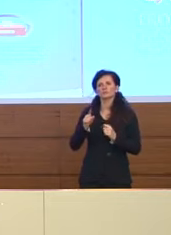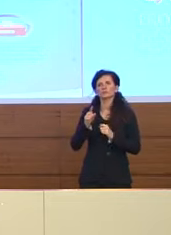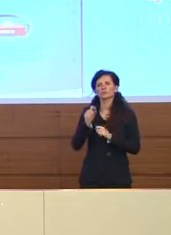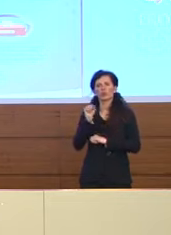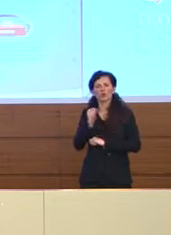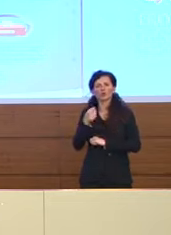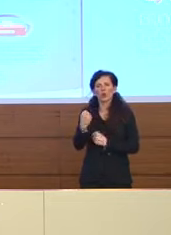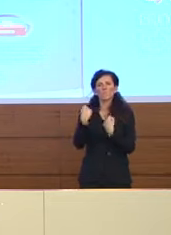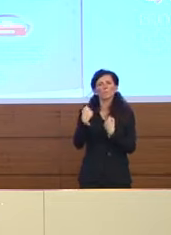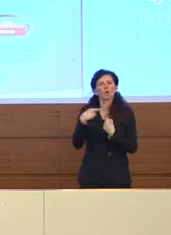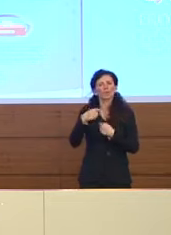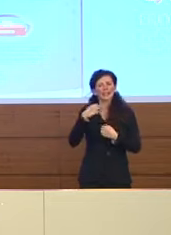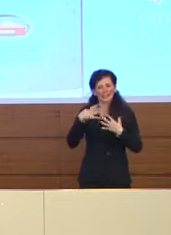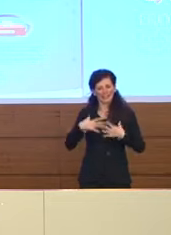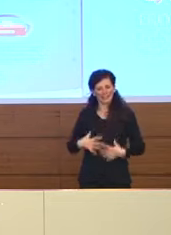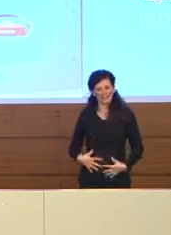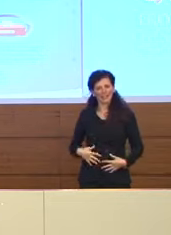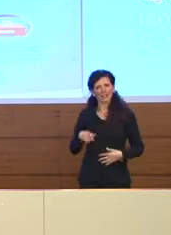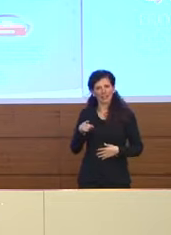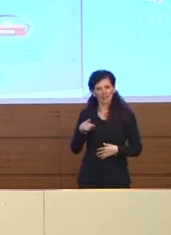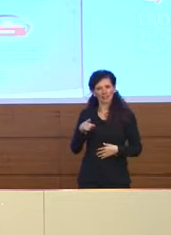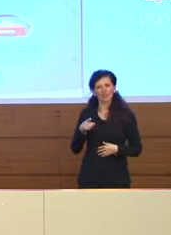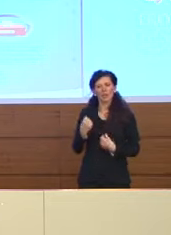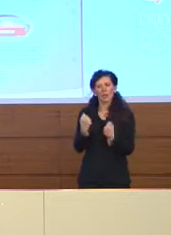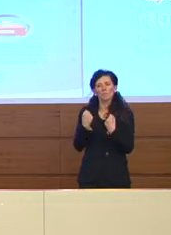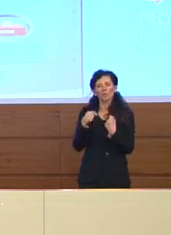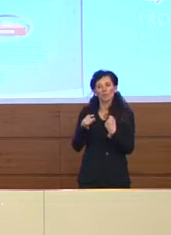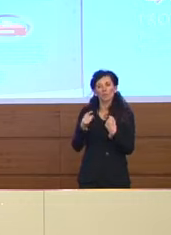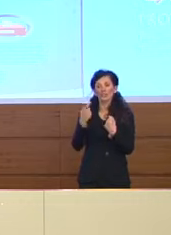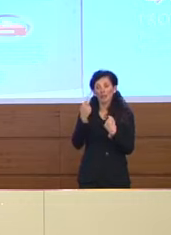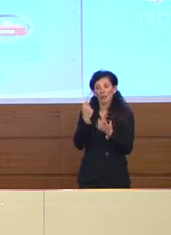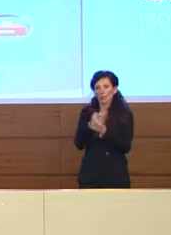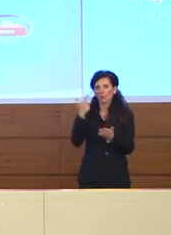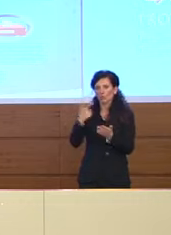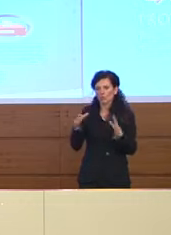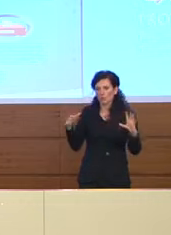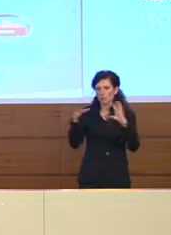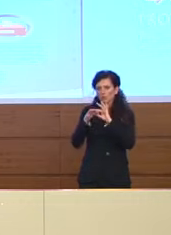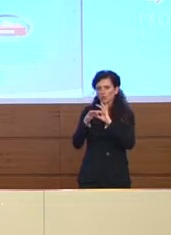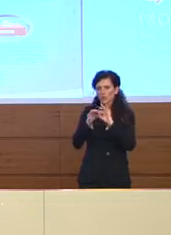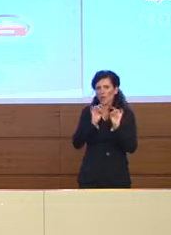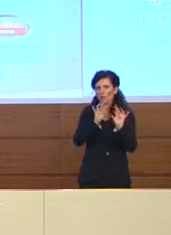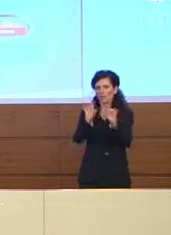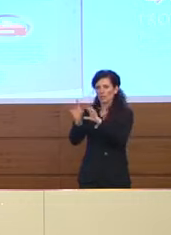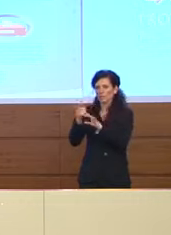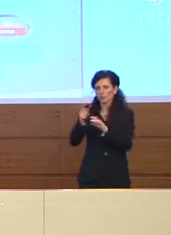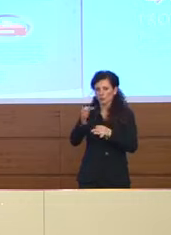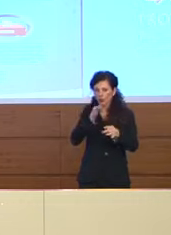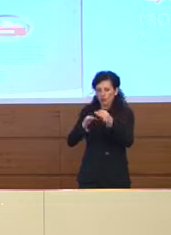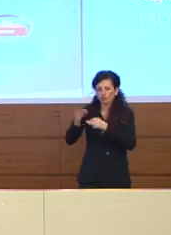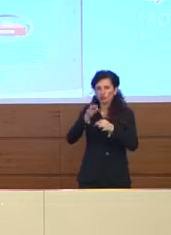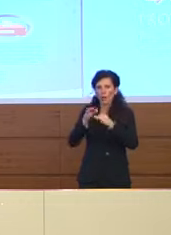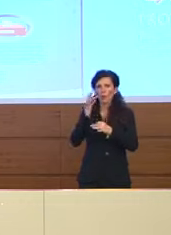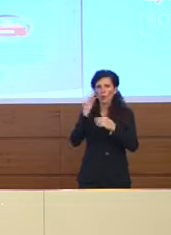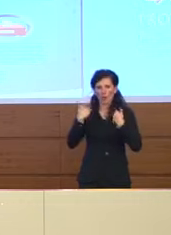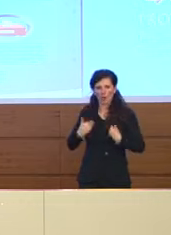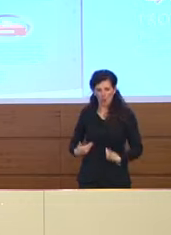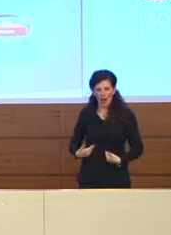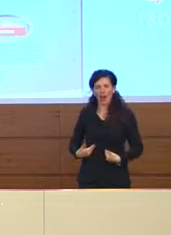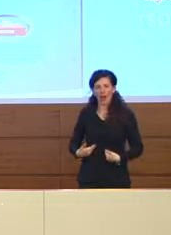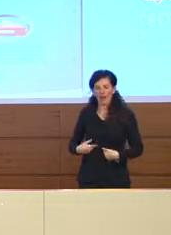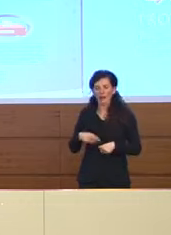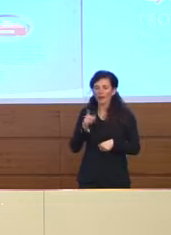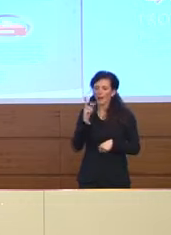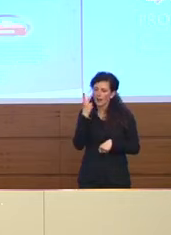fondamentali per il legame del virus rispetto ai recettori delle cellule umane avranno una durata